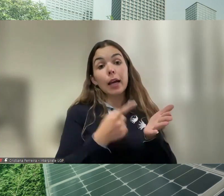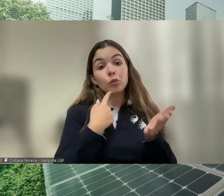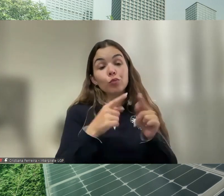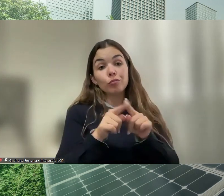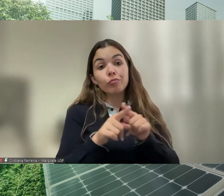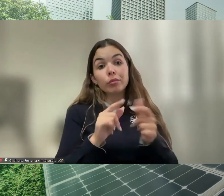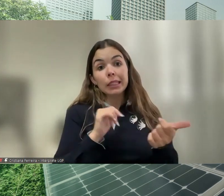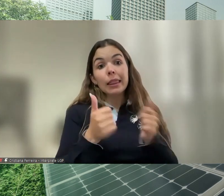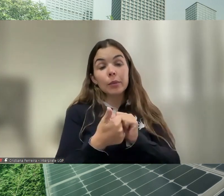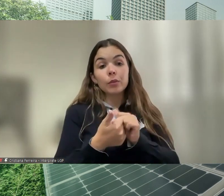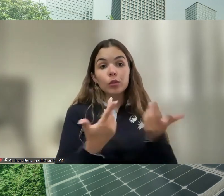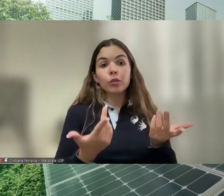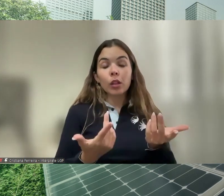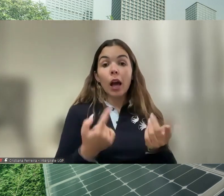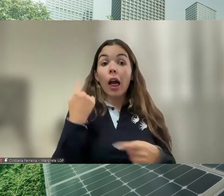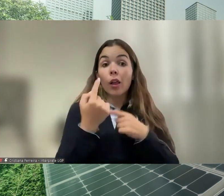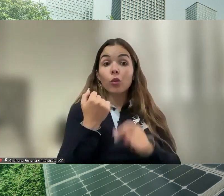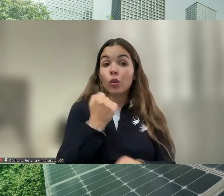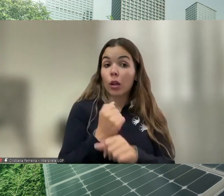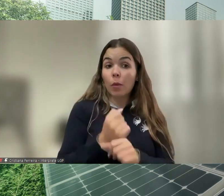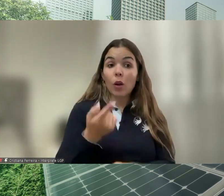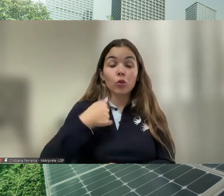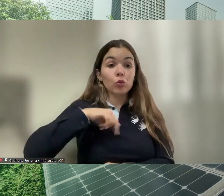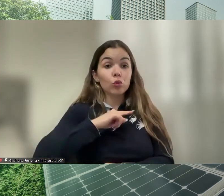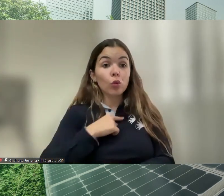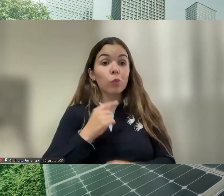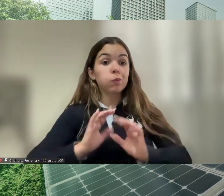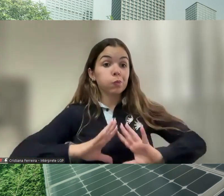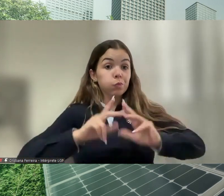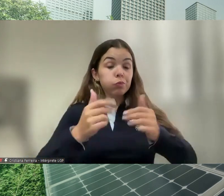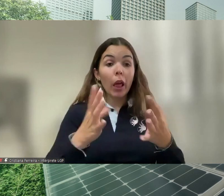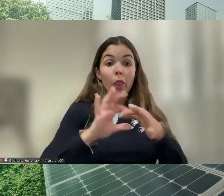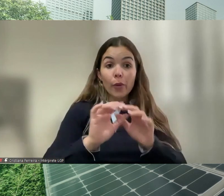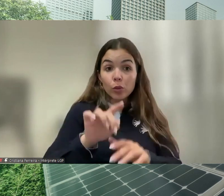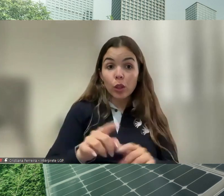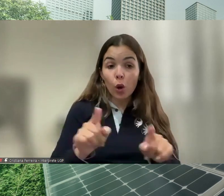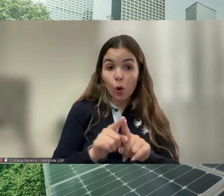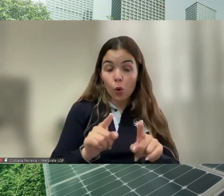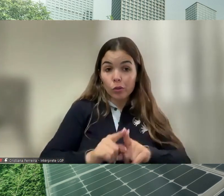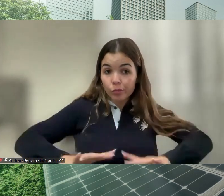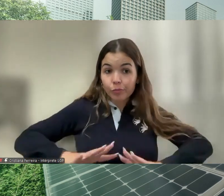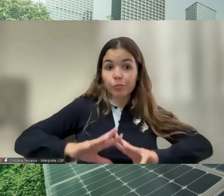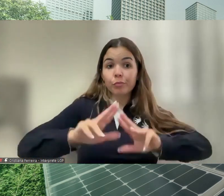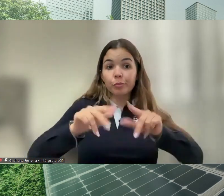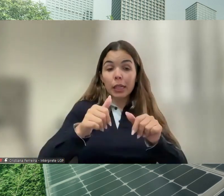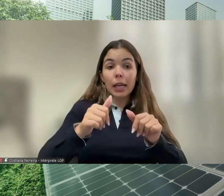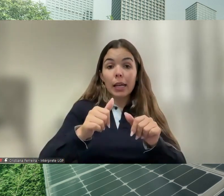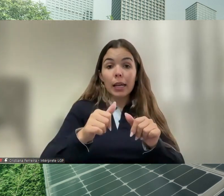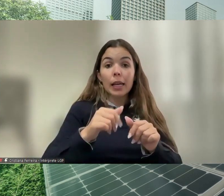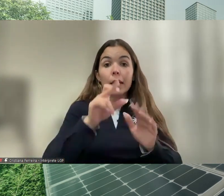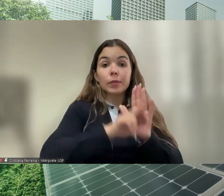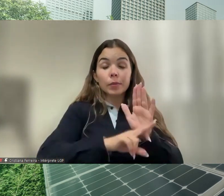adaptação. E algum do trabalho que temos vindo a desenvolver neste sentido inclui, por exemplo, o desenvolvimento de métricas de adaptação